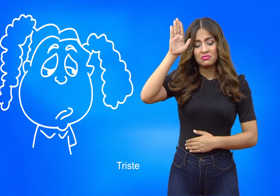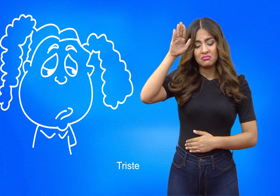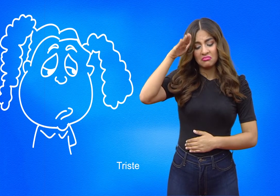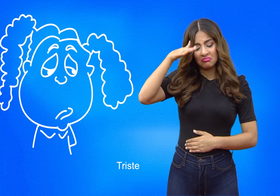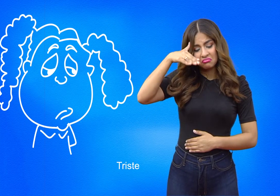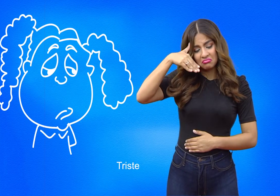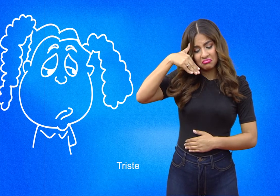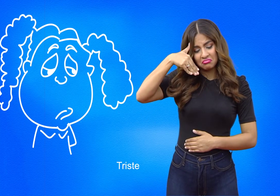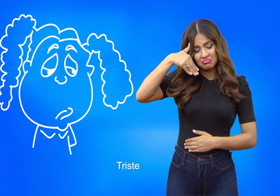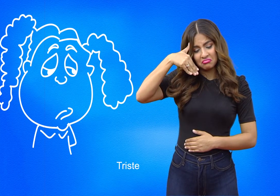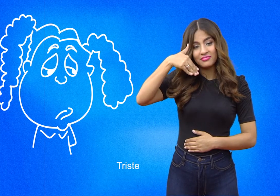Triste.